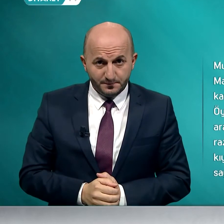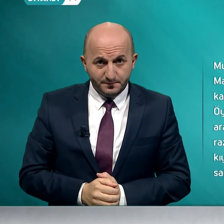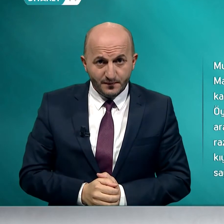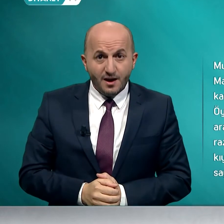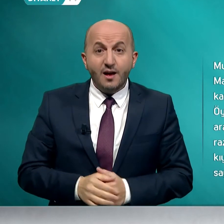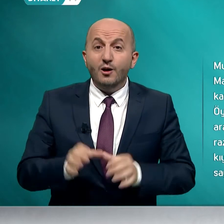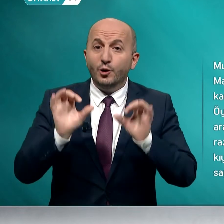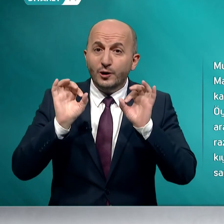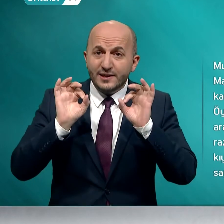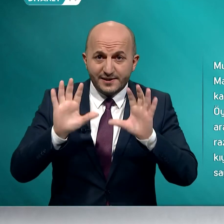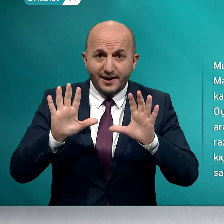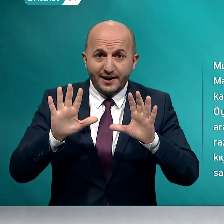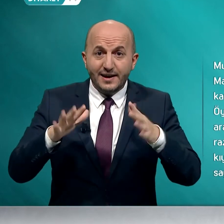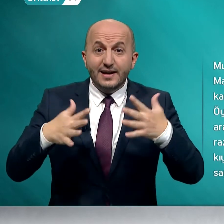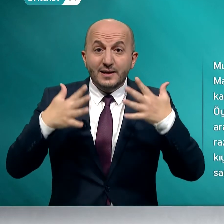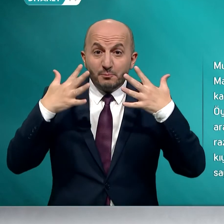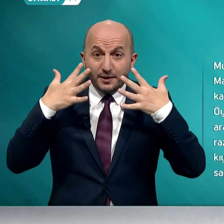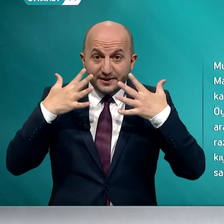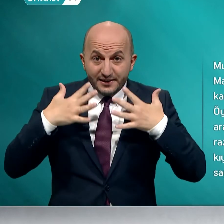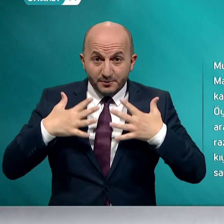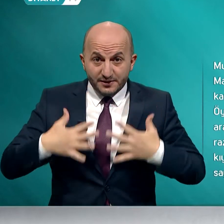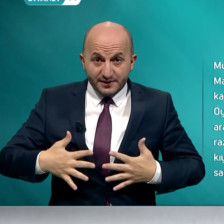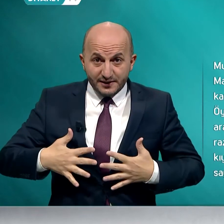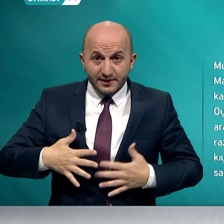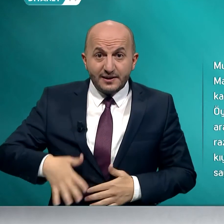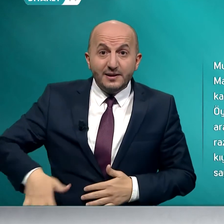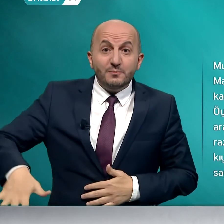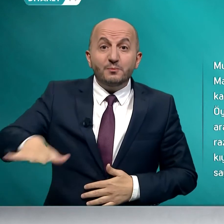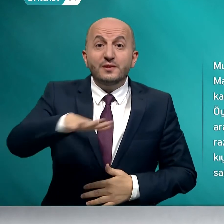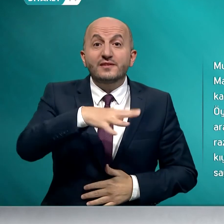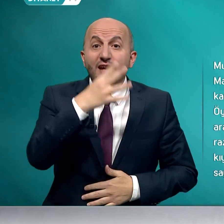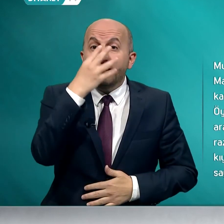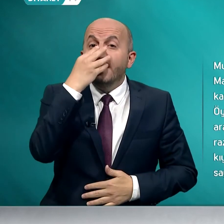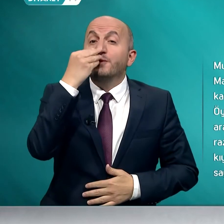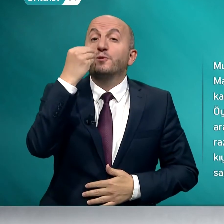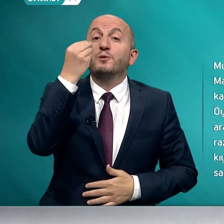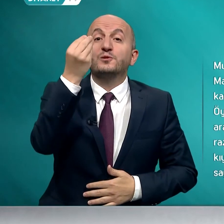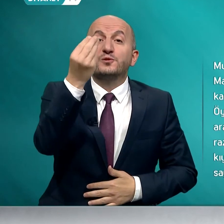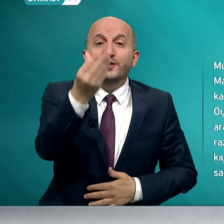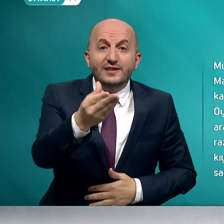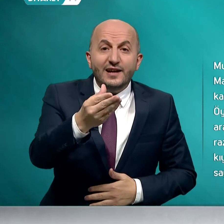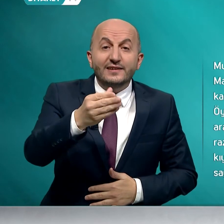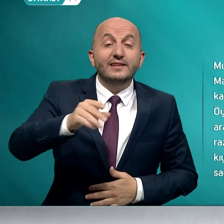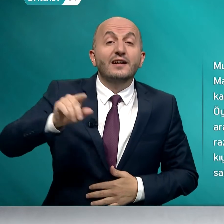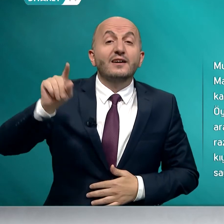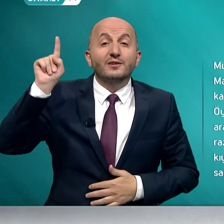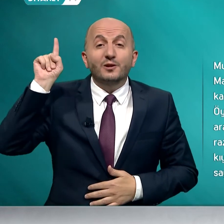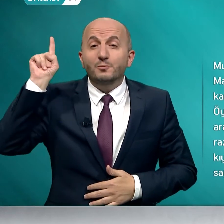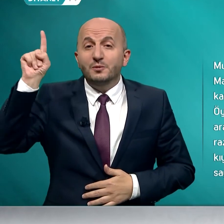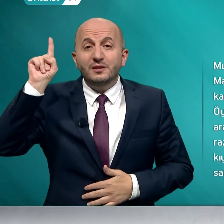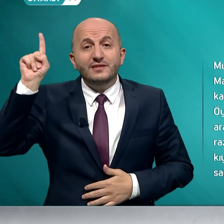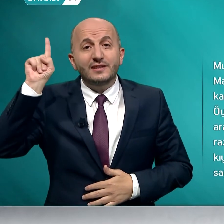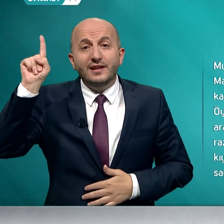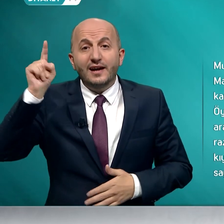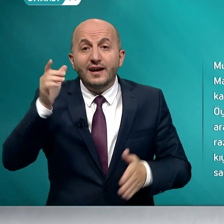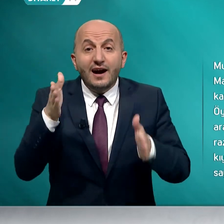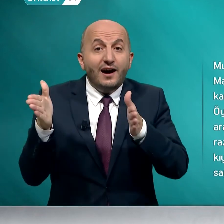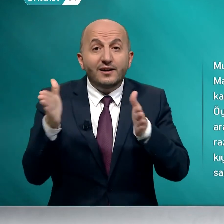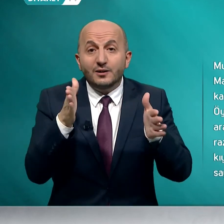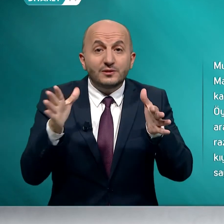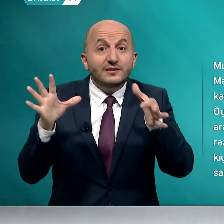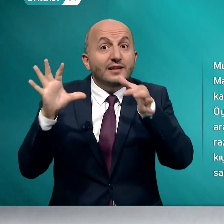Öyleyse bedenimizi bize lütfeden Rabbimiz